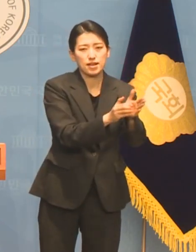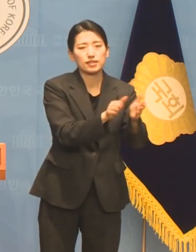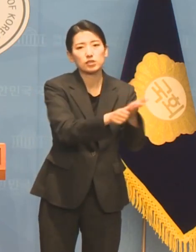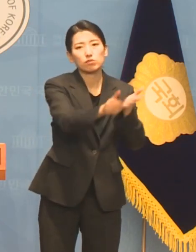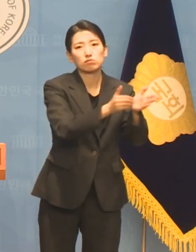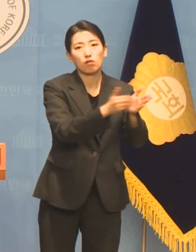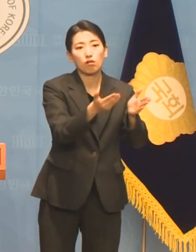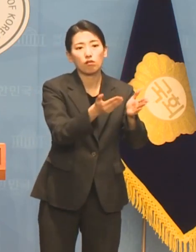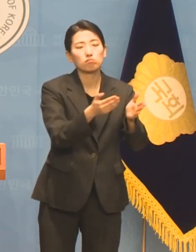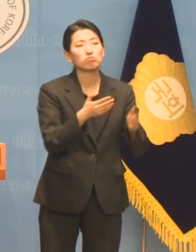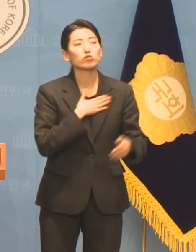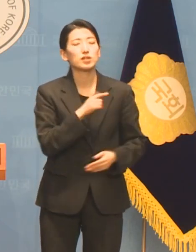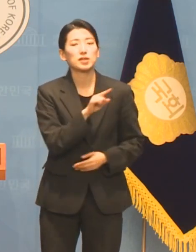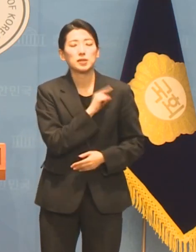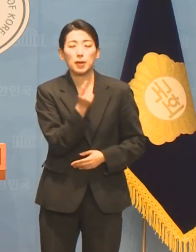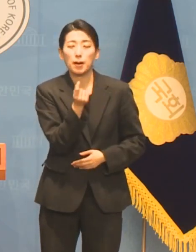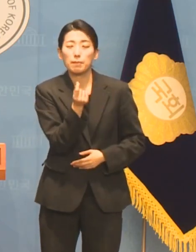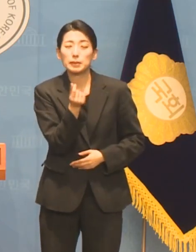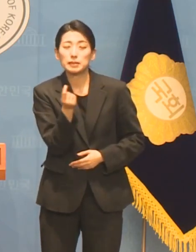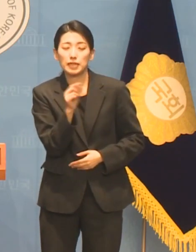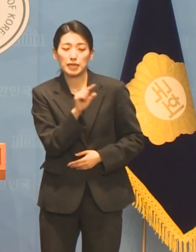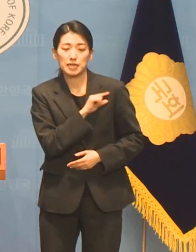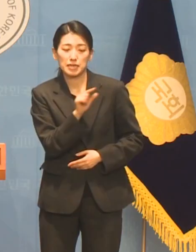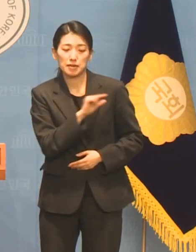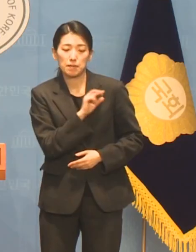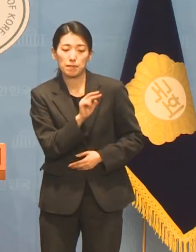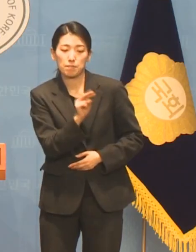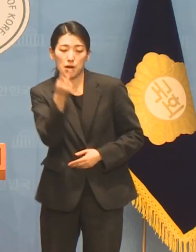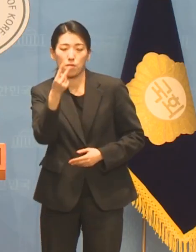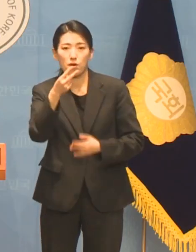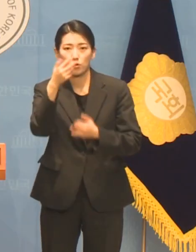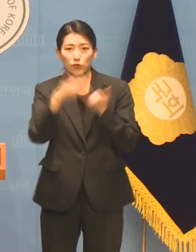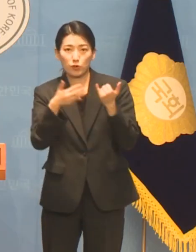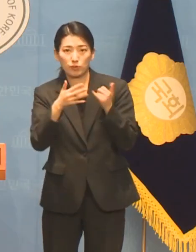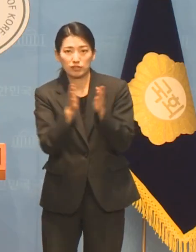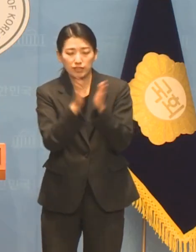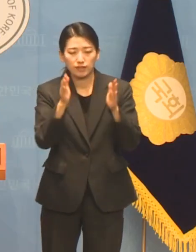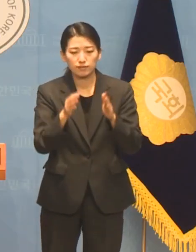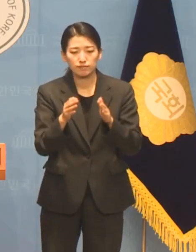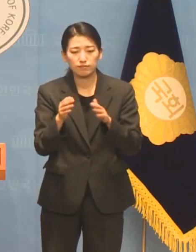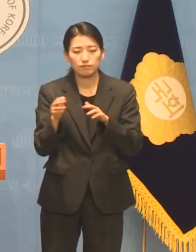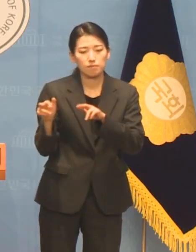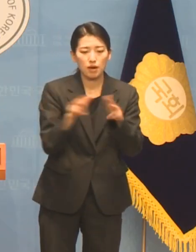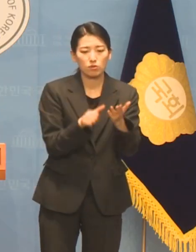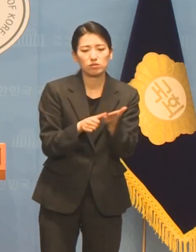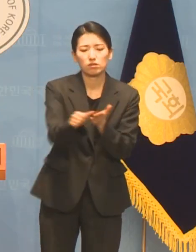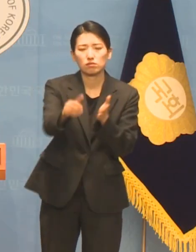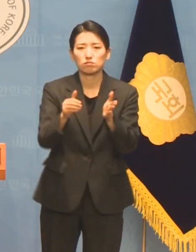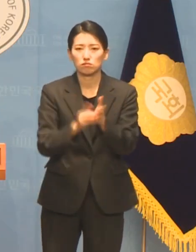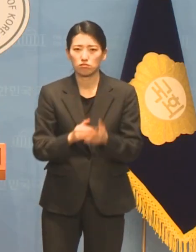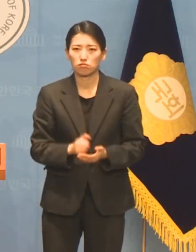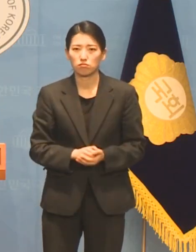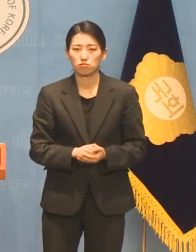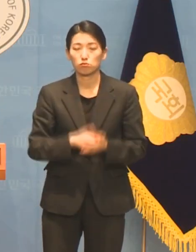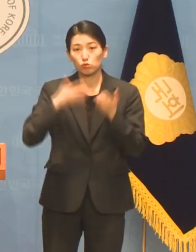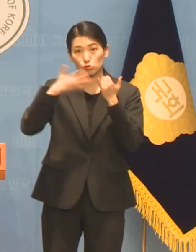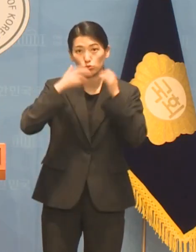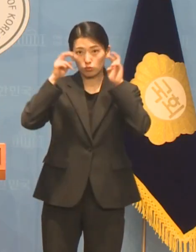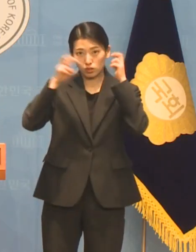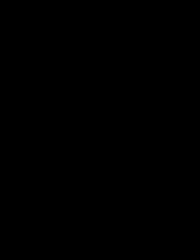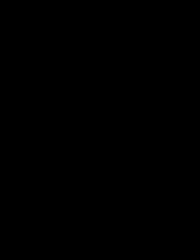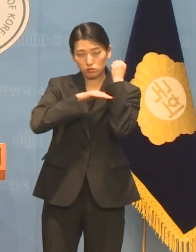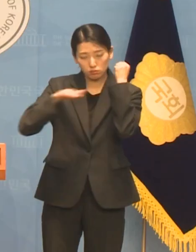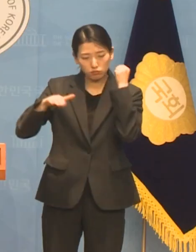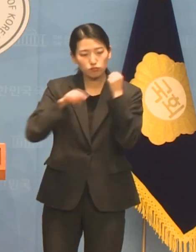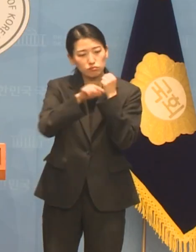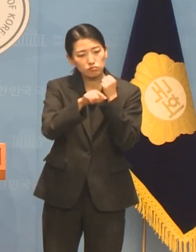활동을 재개하였으며 이 채널 또한 재신고를 통해 삭제되었습니다. 유튜브 정책상 징계를 받은 운영자는 새로운 계정을 만들